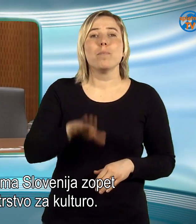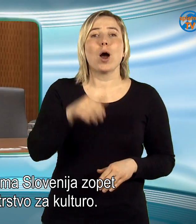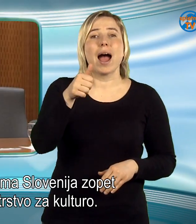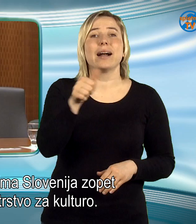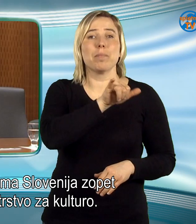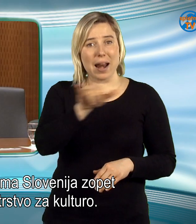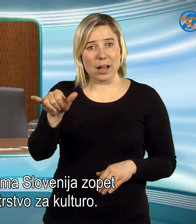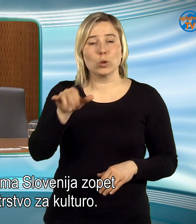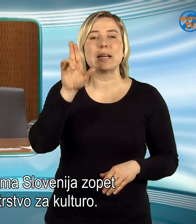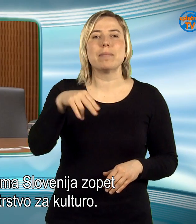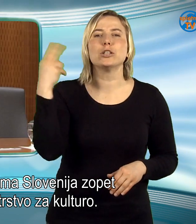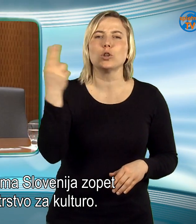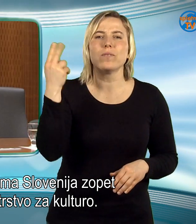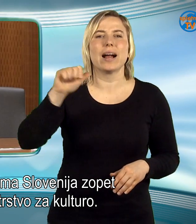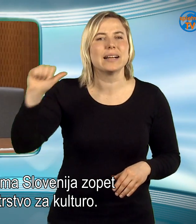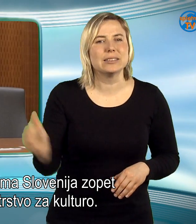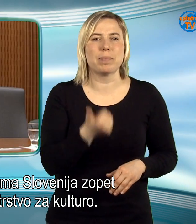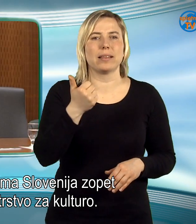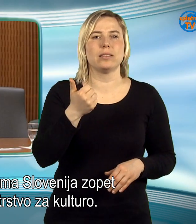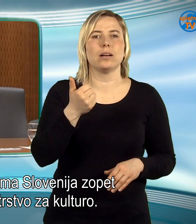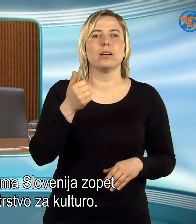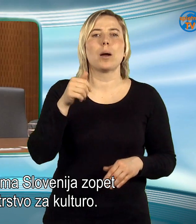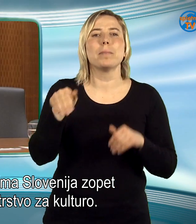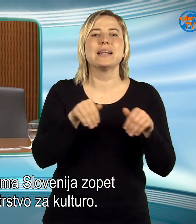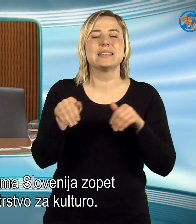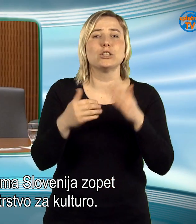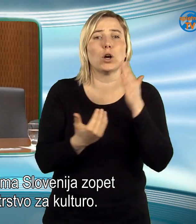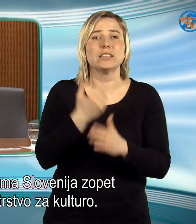Po enem letu ima Slovenija zopet Ministrstvo za kulturo.